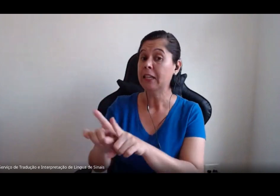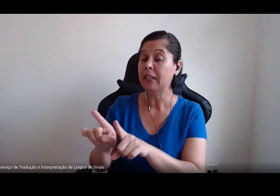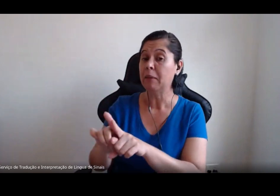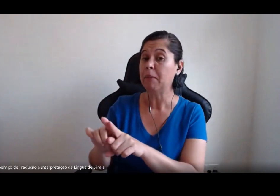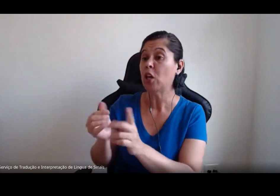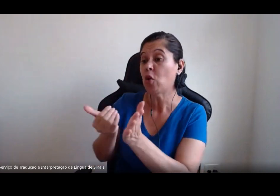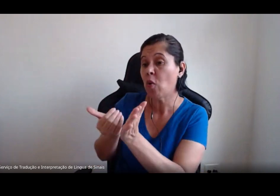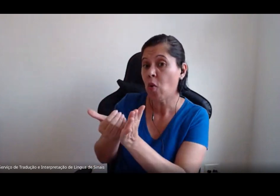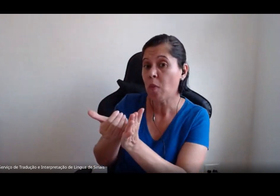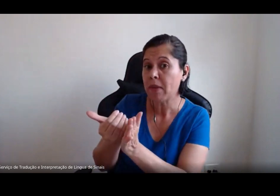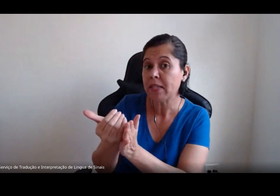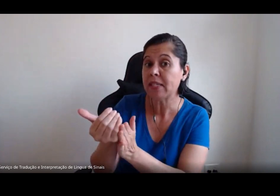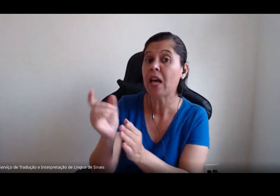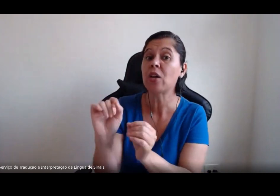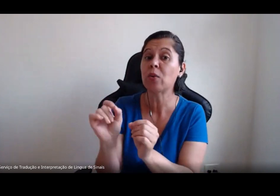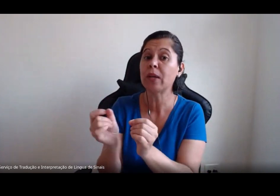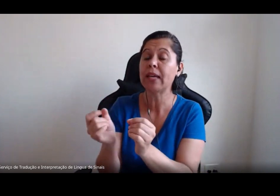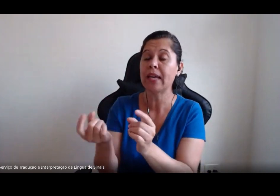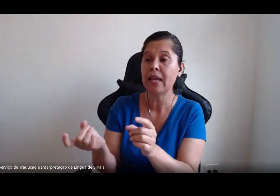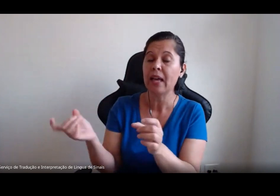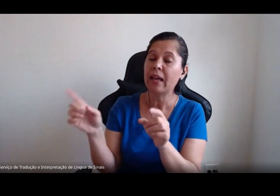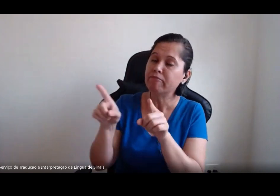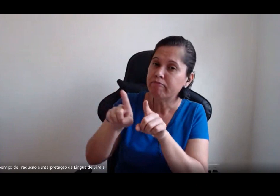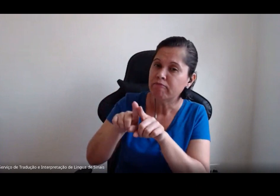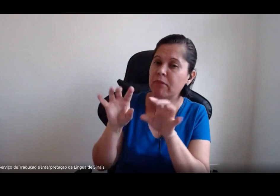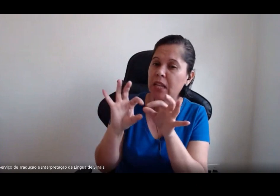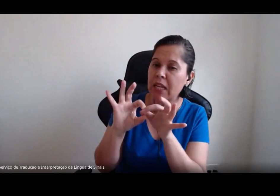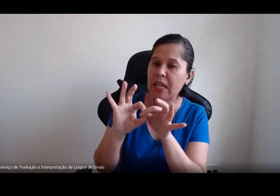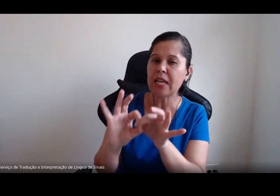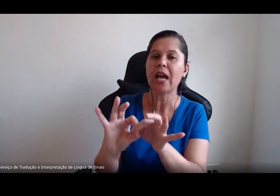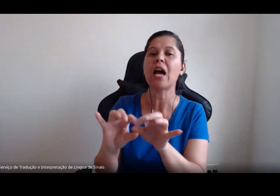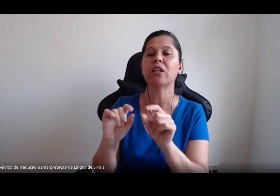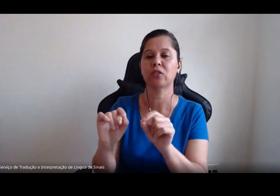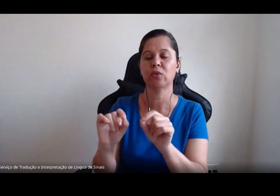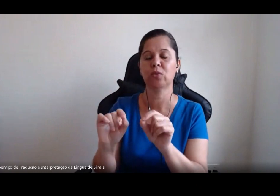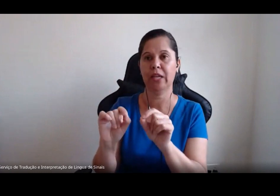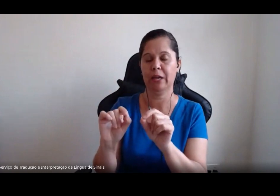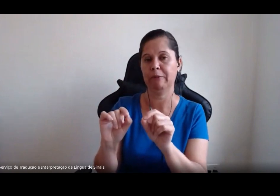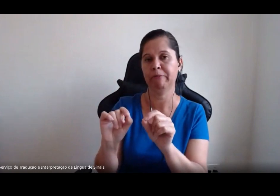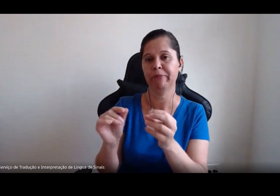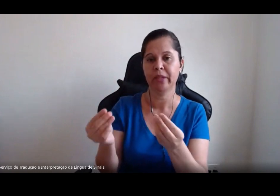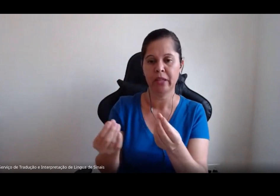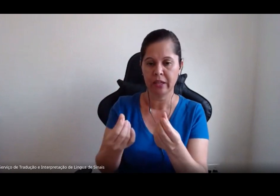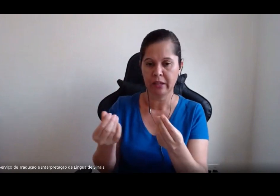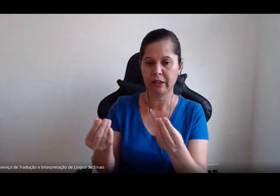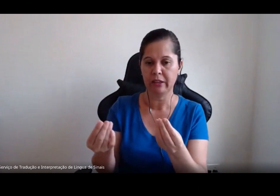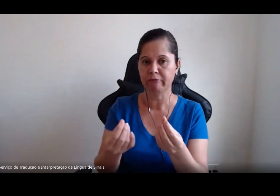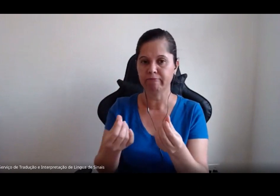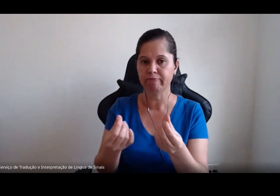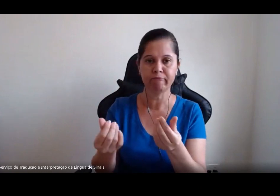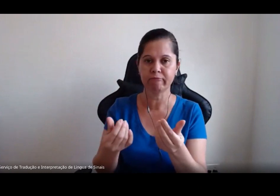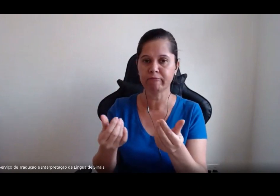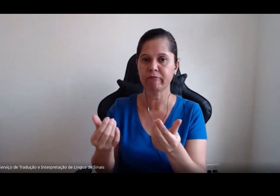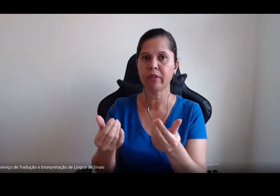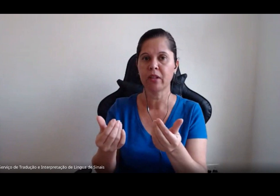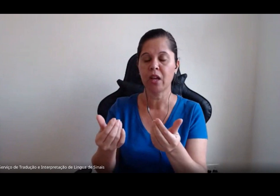E elas também nascem vinculadas, muito vinculadas, a iniciativas de intervenção dos estados nacionais